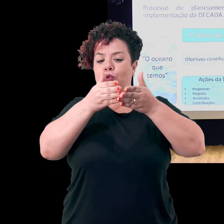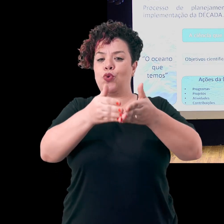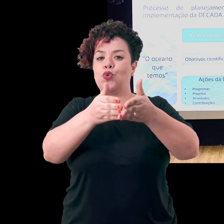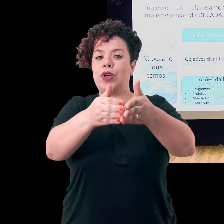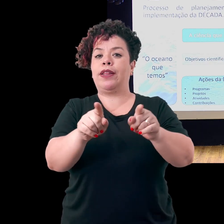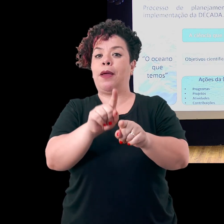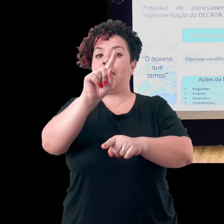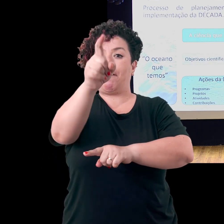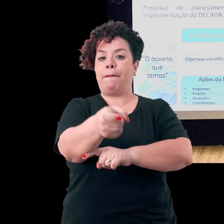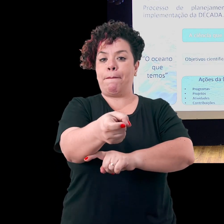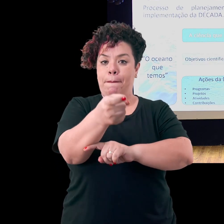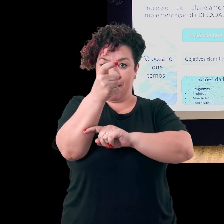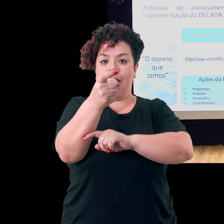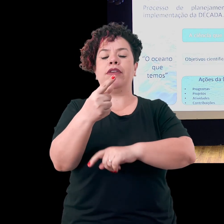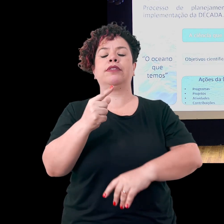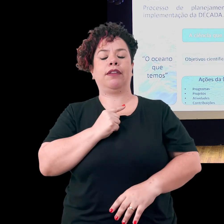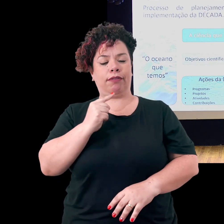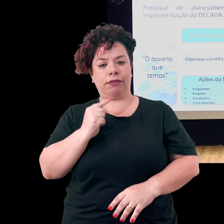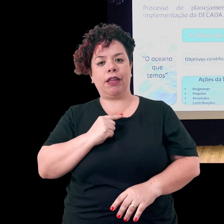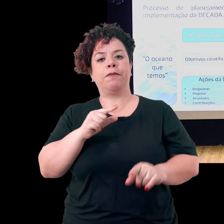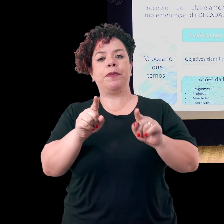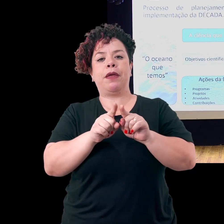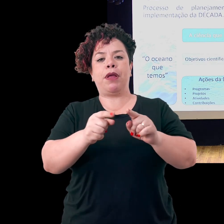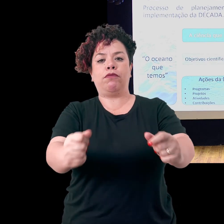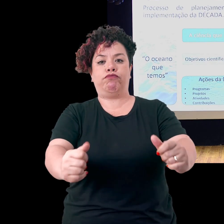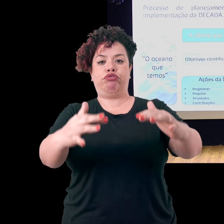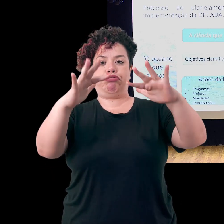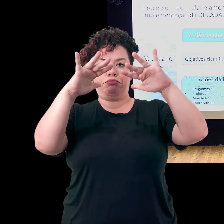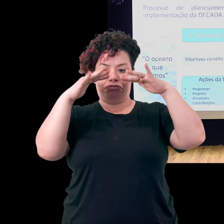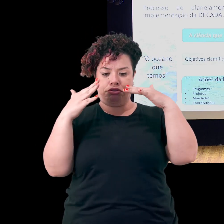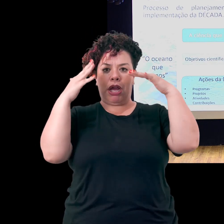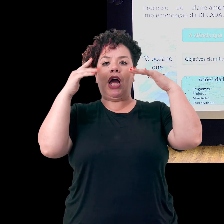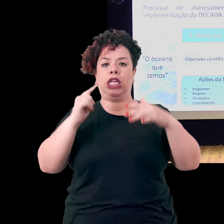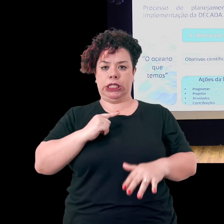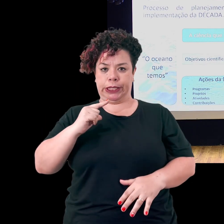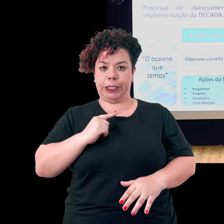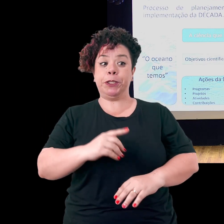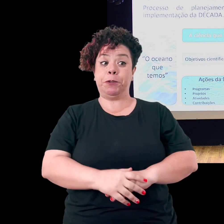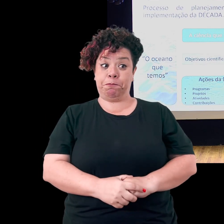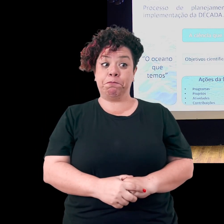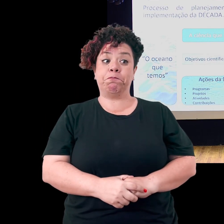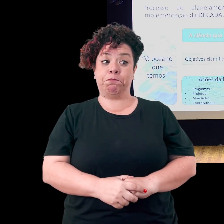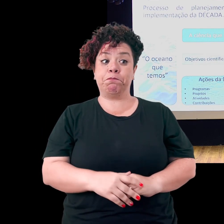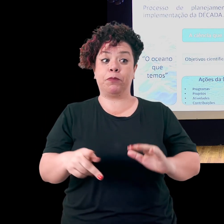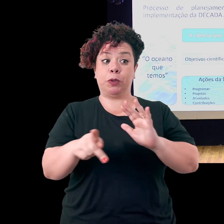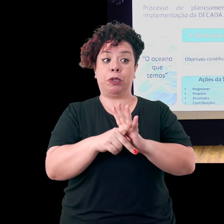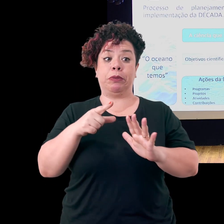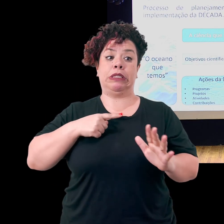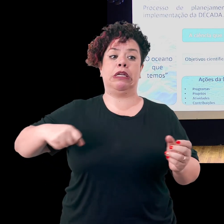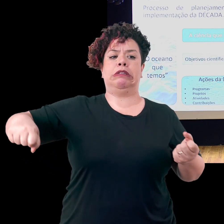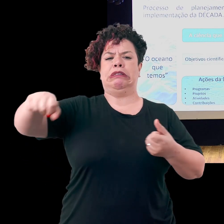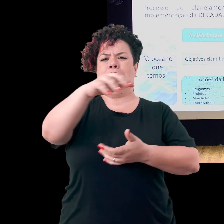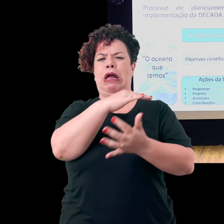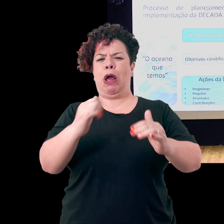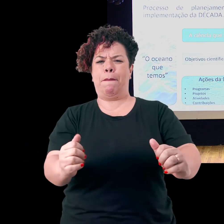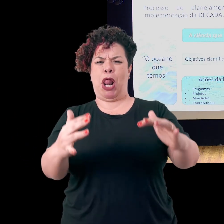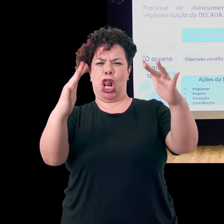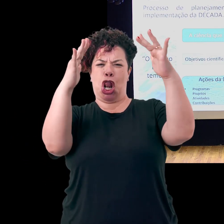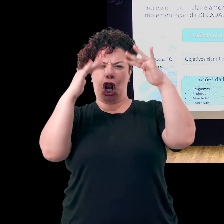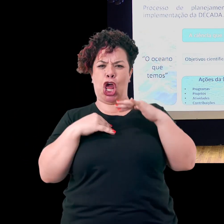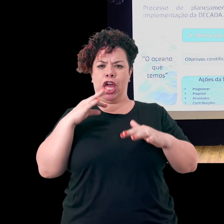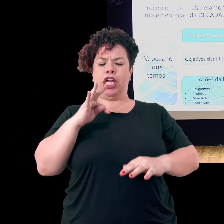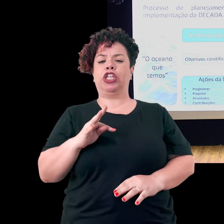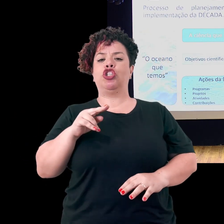navegação, estamos falando de pesca, estamos falando de inundações, de tsunami. Um